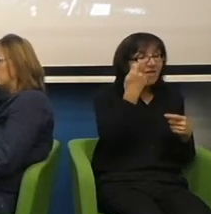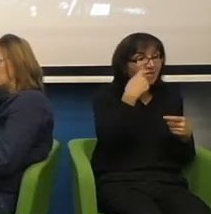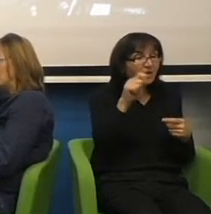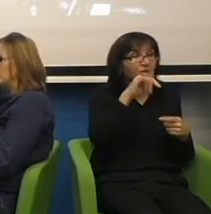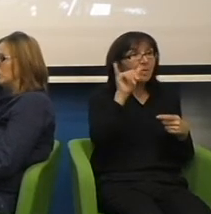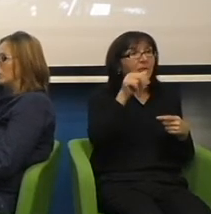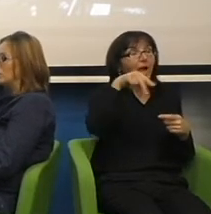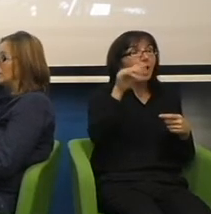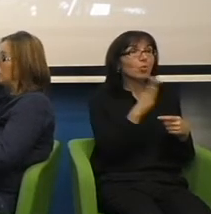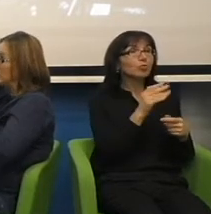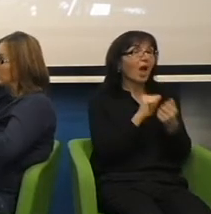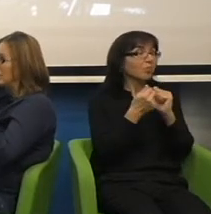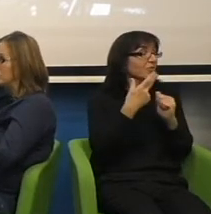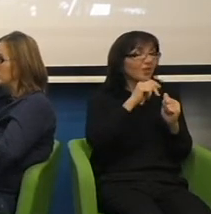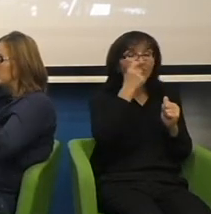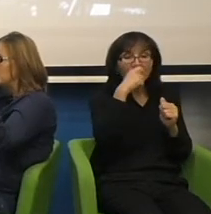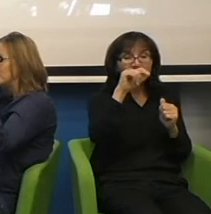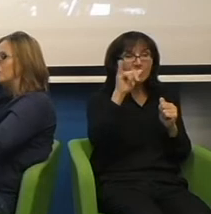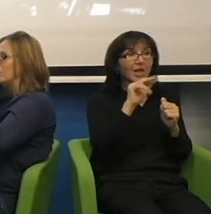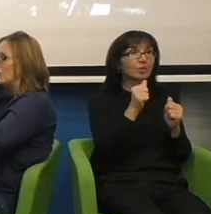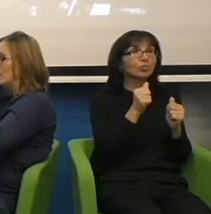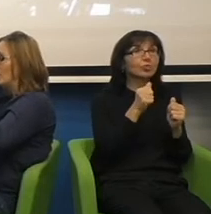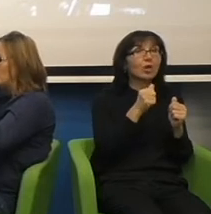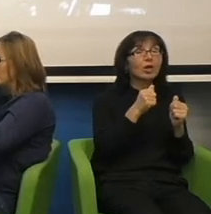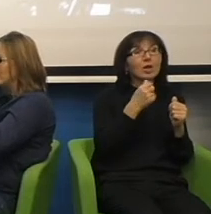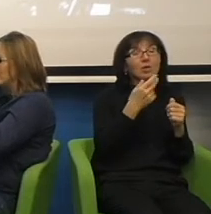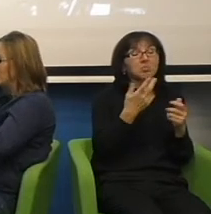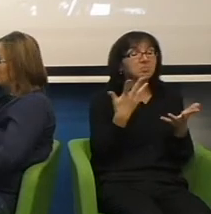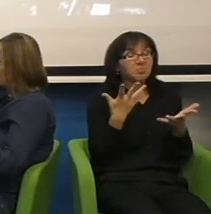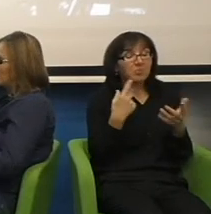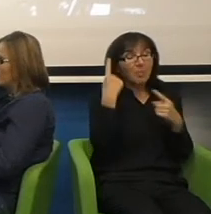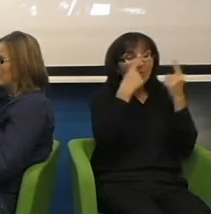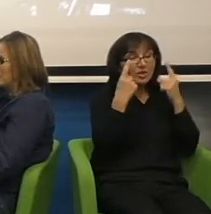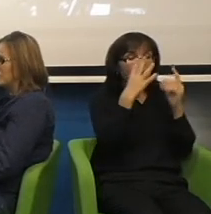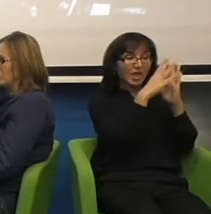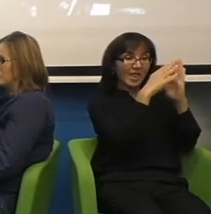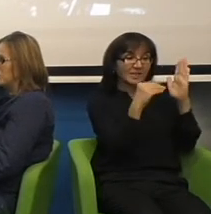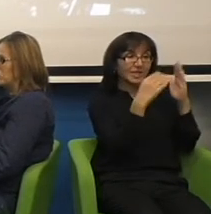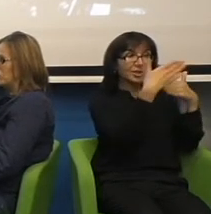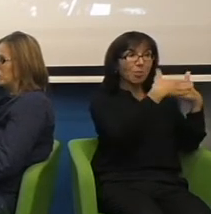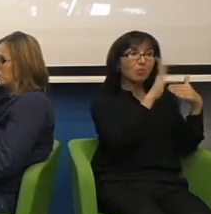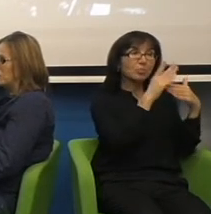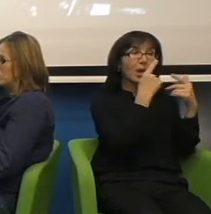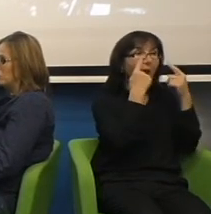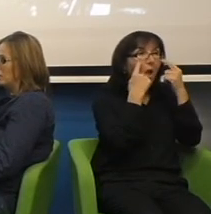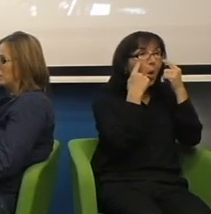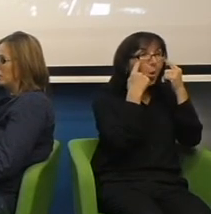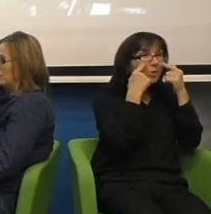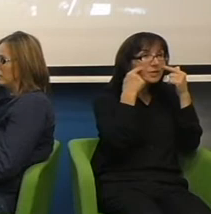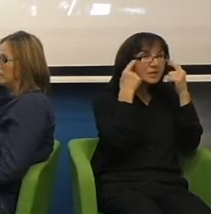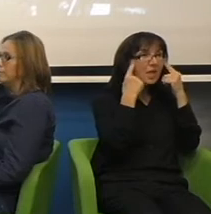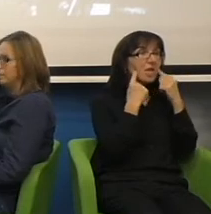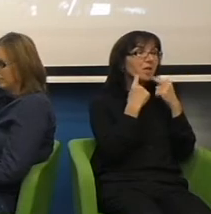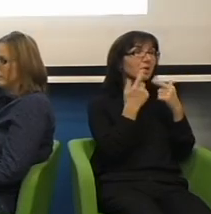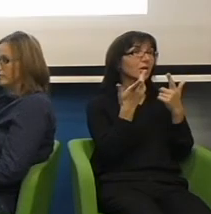moim życiu to i tamto. I czasami jej się wydaje, że widzi łzy w jego oczach na zdjęciu. Także to są takie bardzo, bardzo poruszające i bardzo trudne dla niej